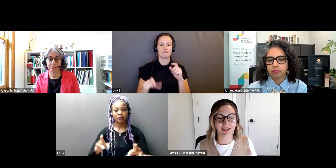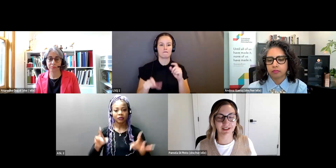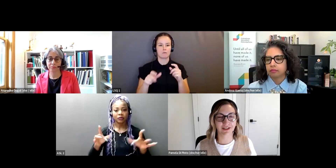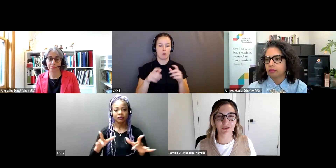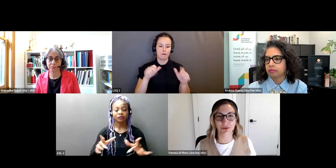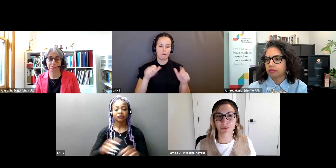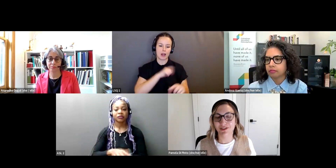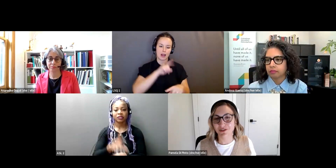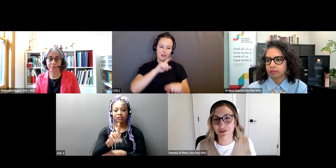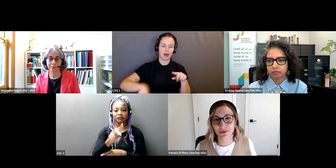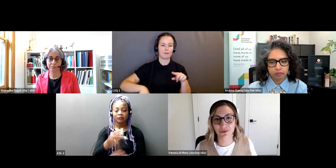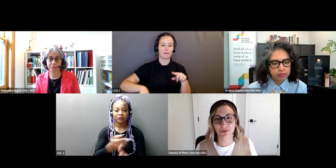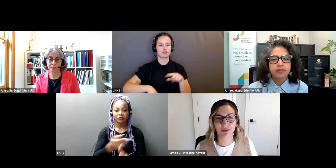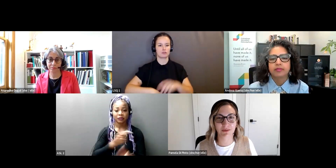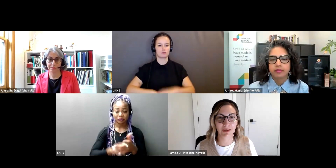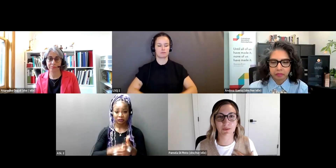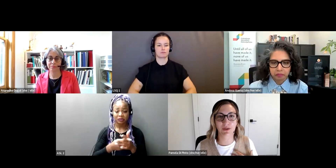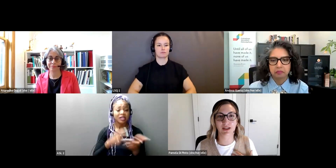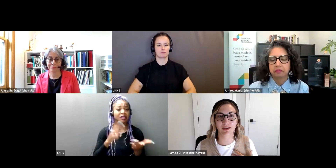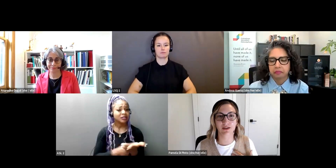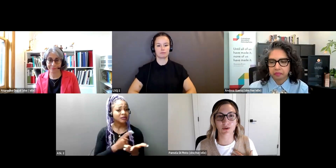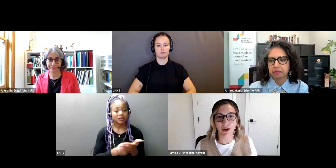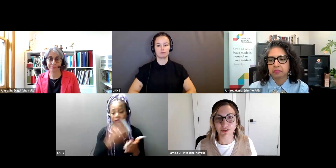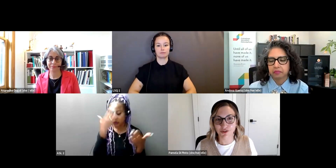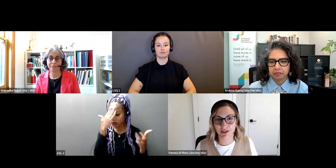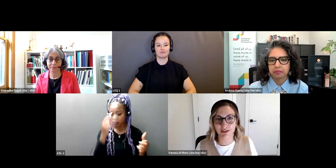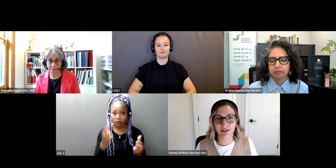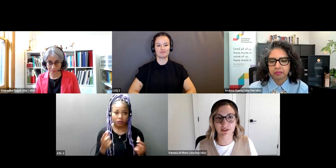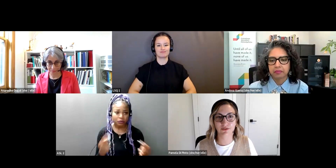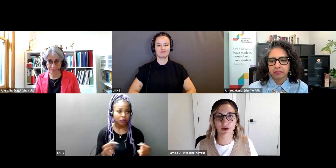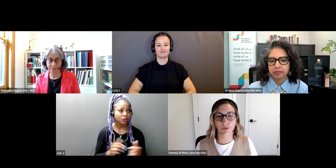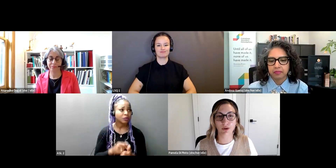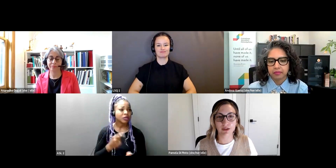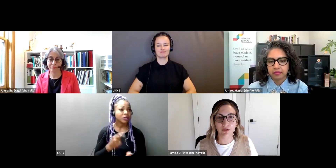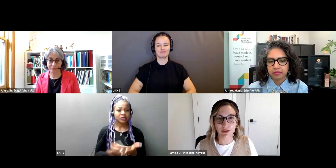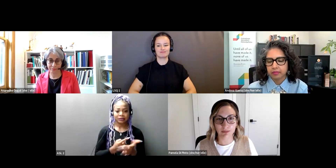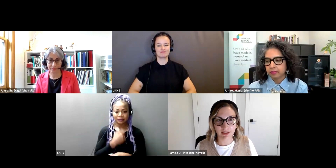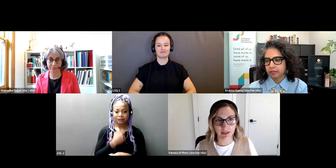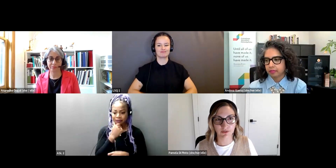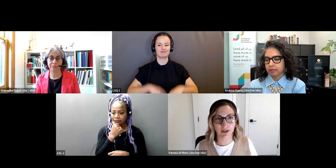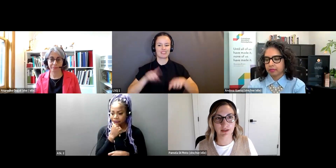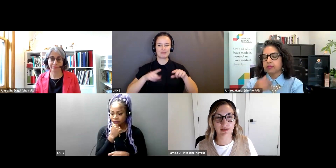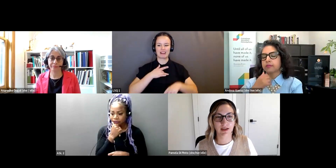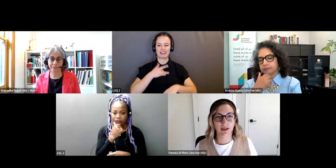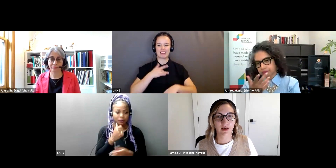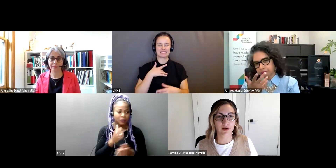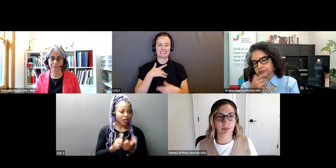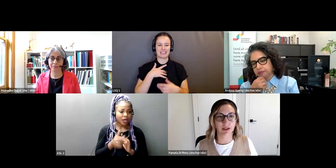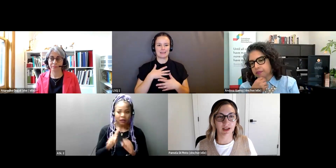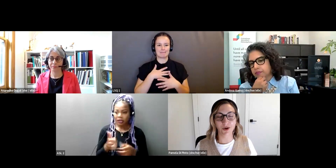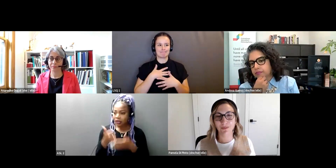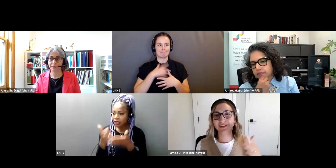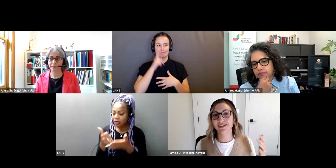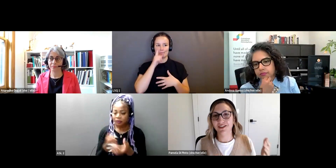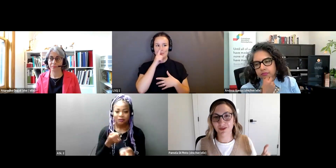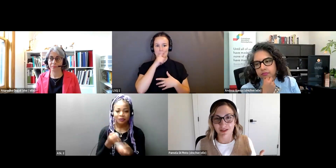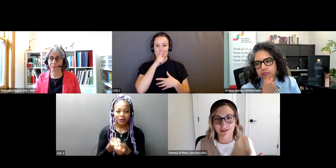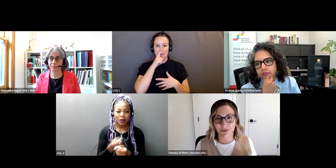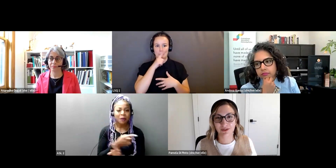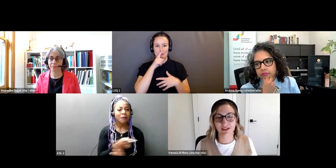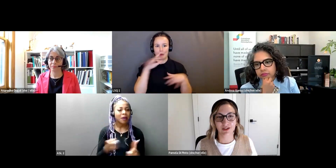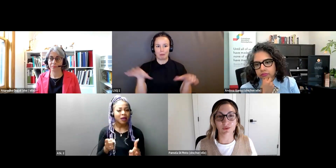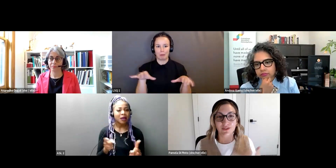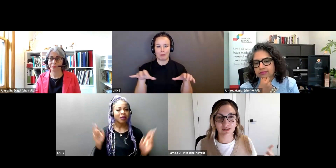violence. Vous savez, souvent, on se sent impuissant et on se dit que peut-être que